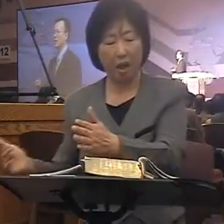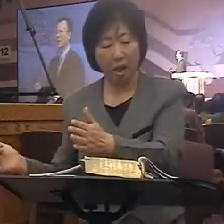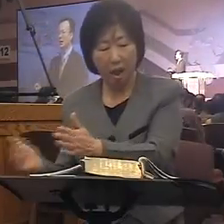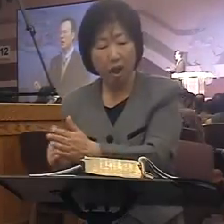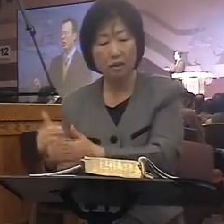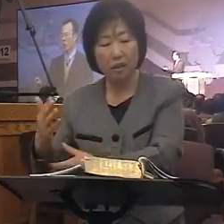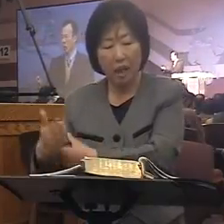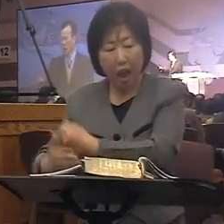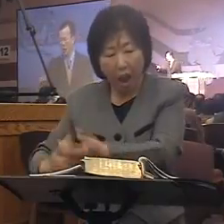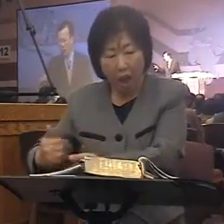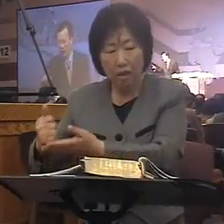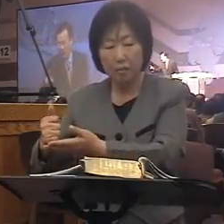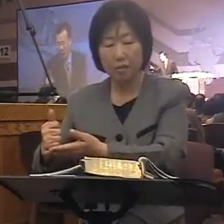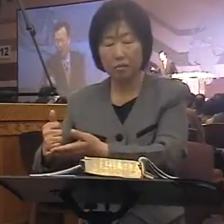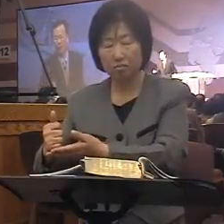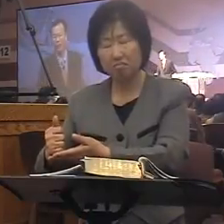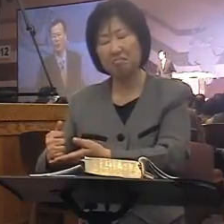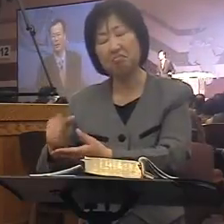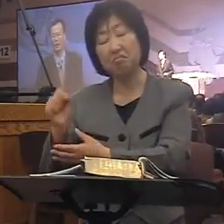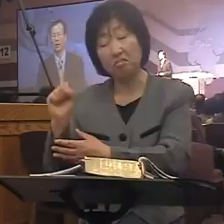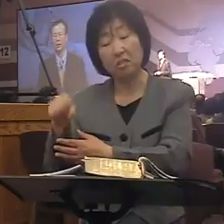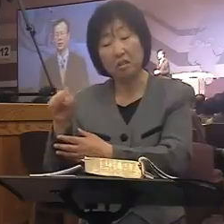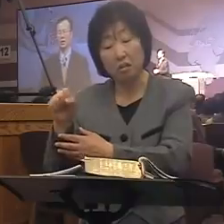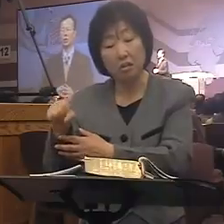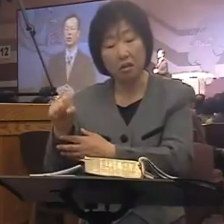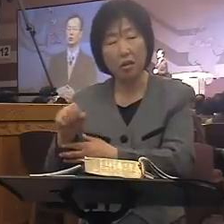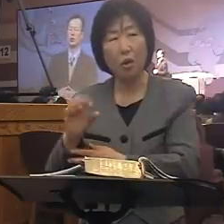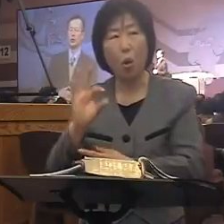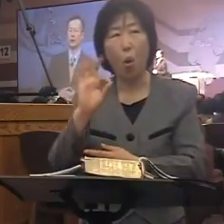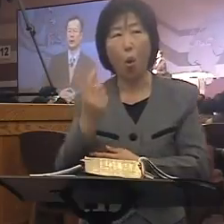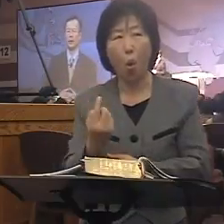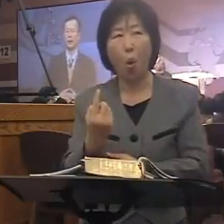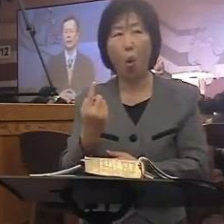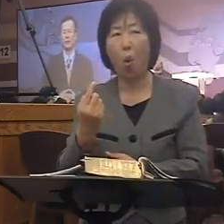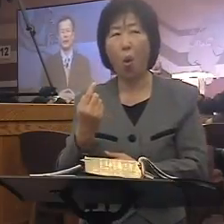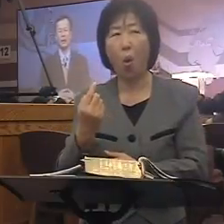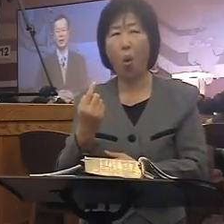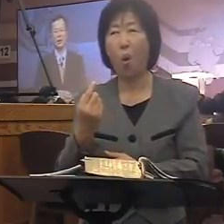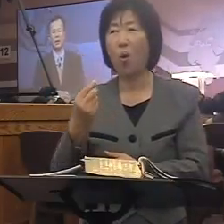지금까지 하나님이 오냐 하고 그를 인도해 주셨는데